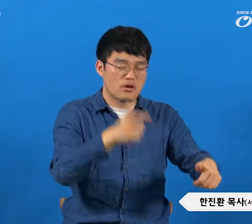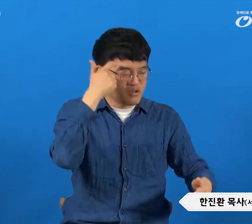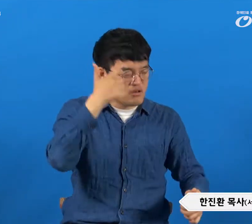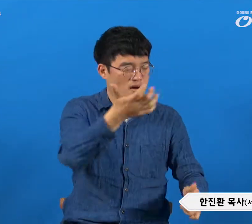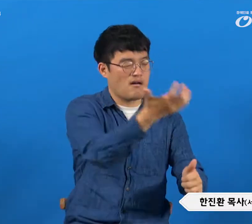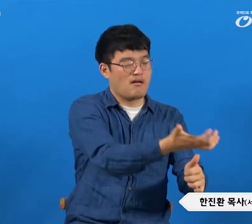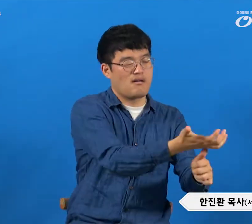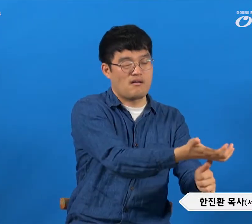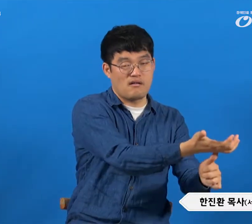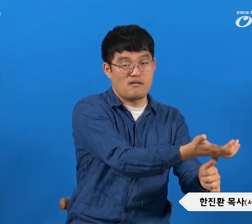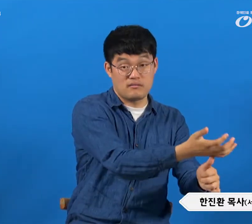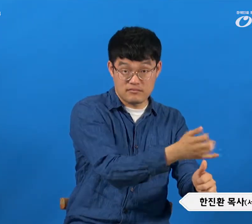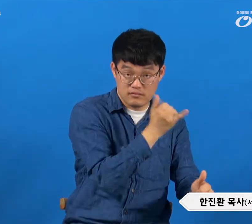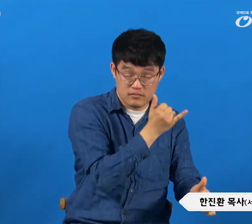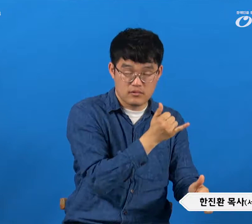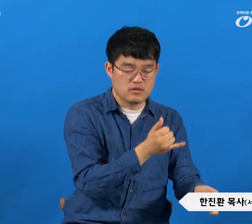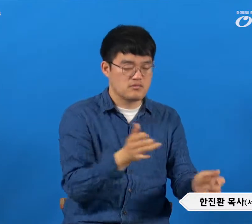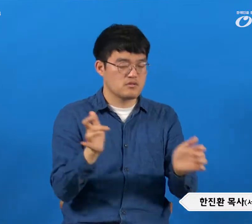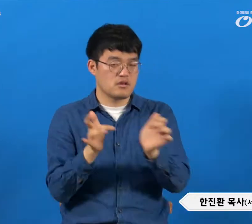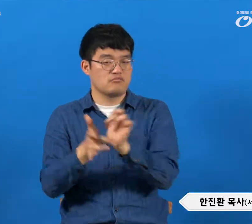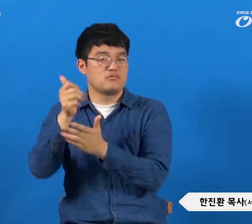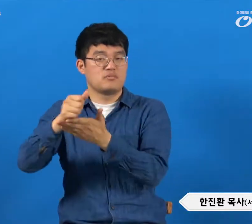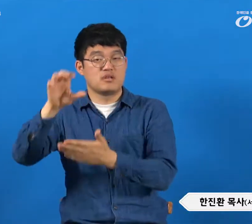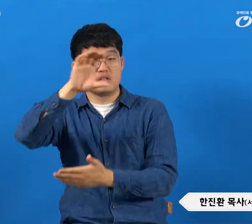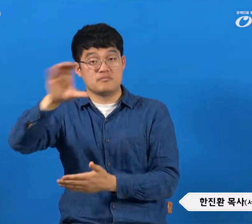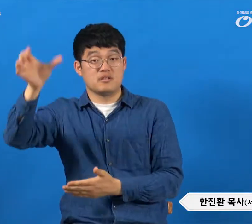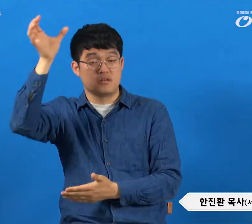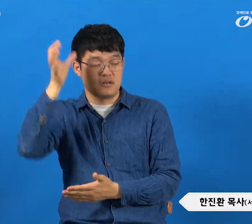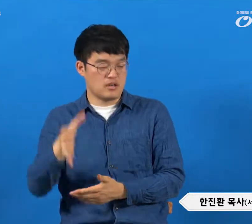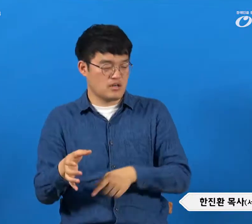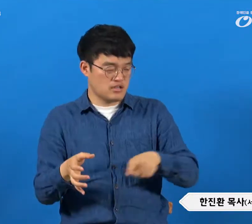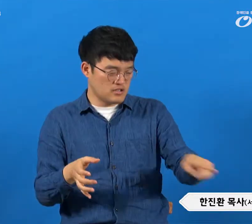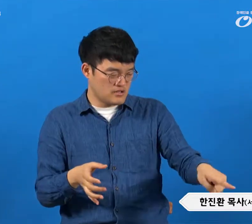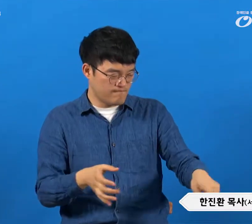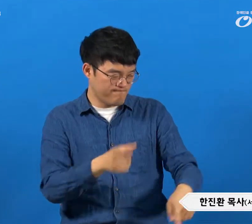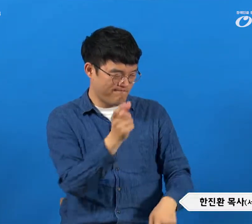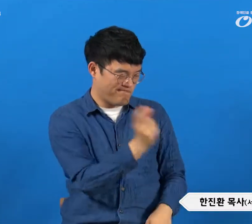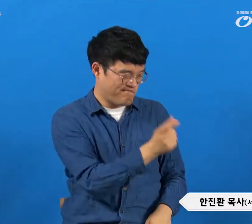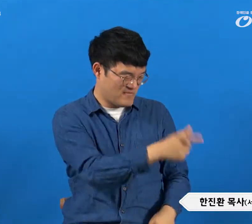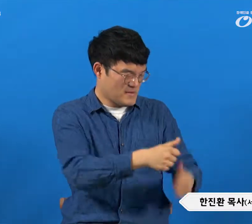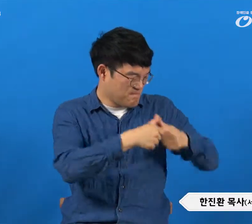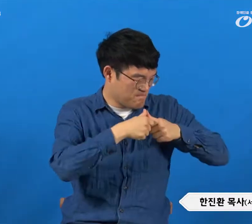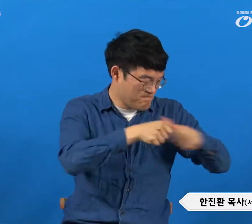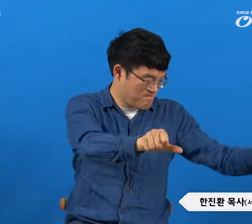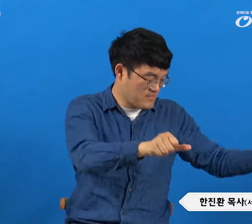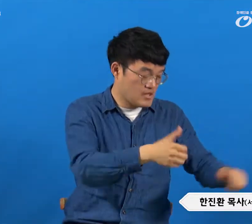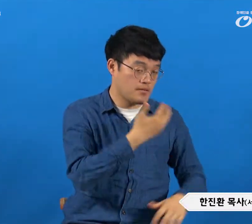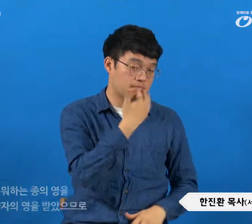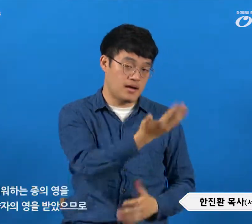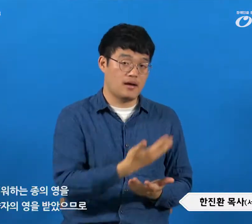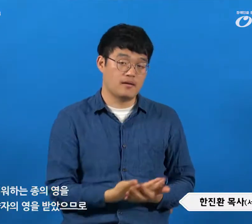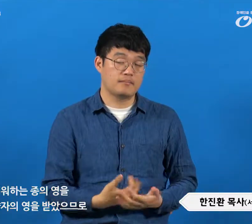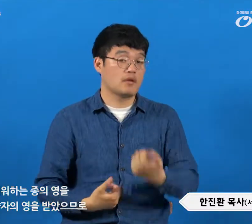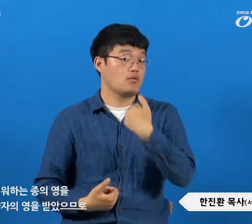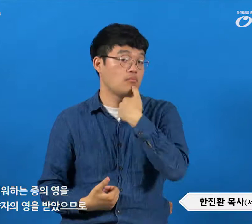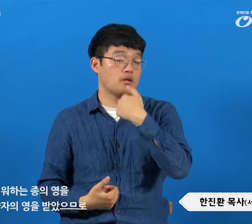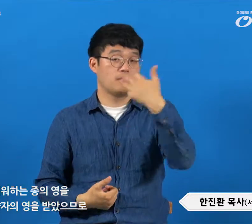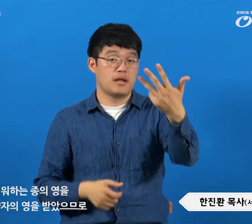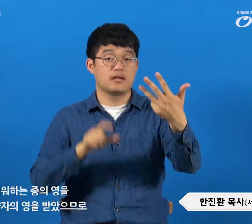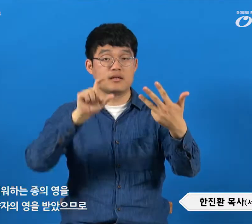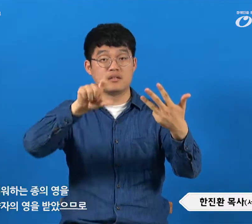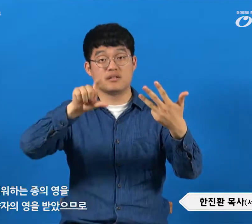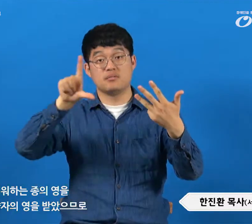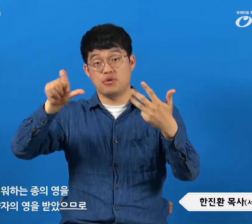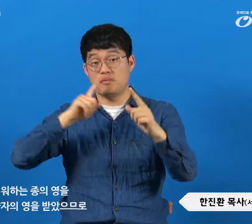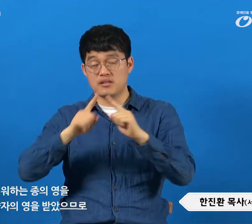예수님의 십자가가 그 결박을 깨트려 버릴 수 있습니다. 아까 그 로마서 8장 15절, 너희는